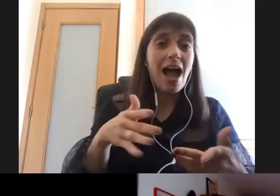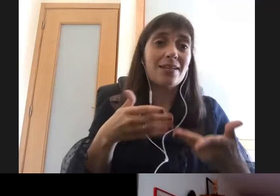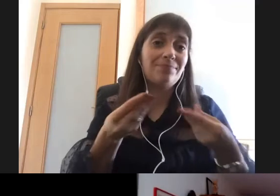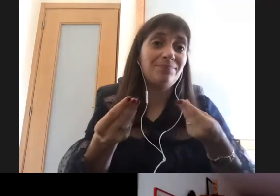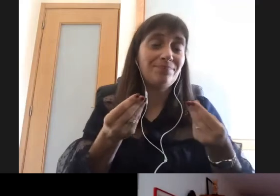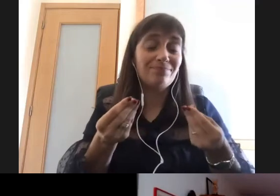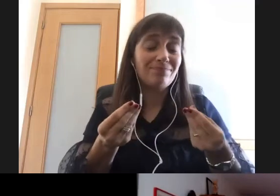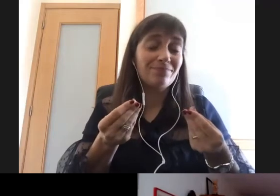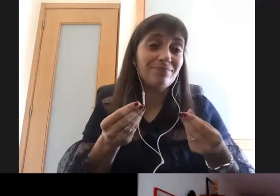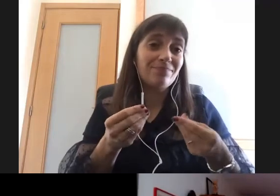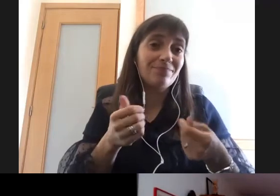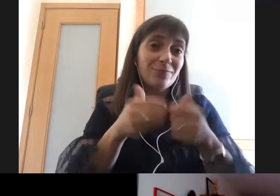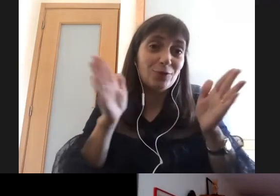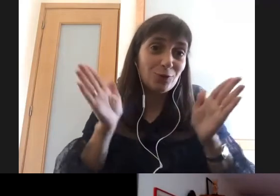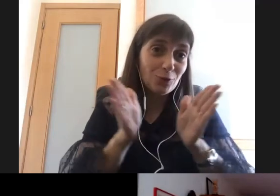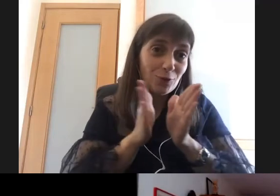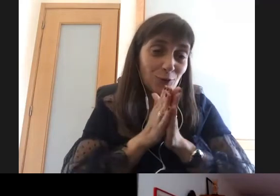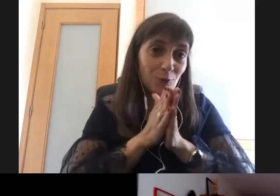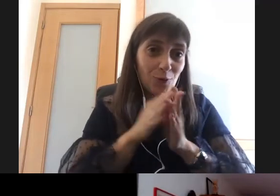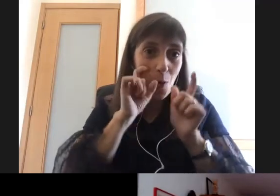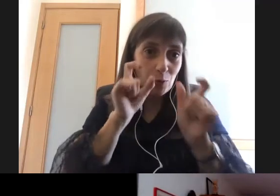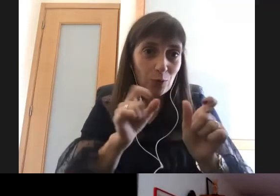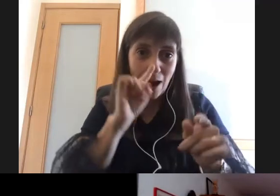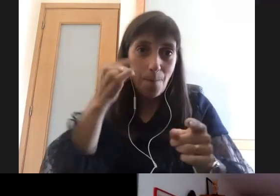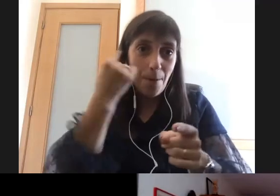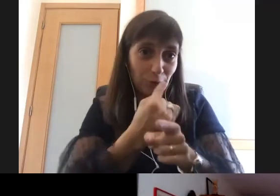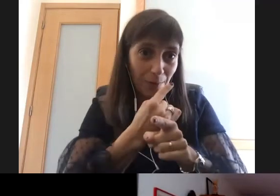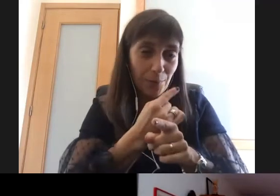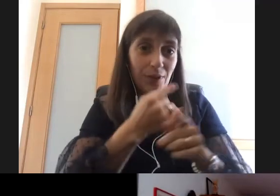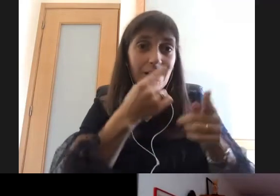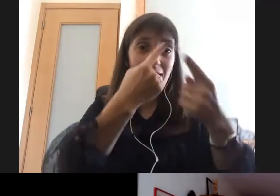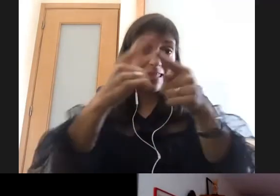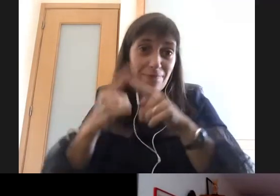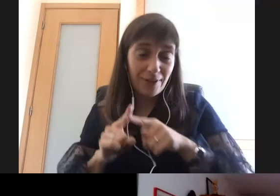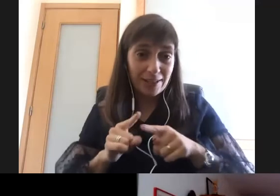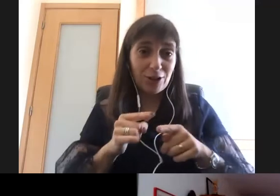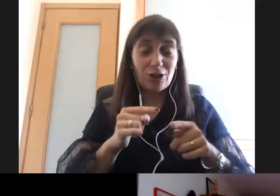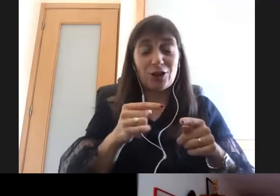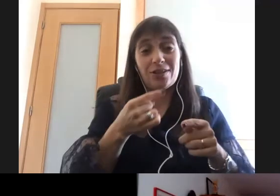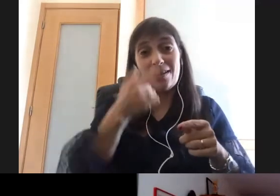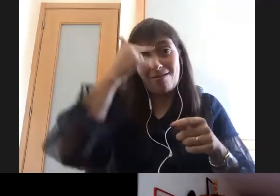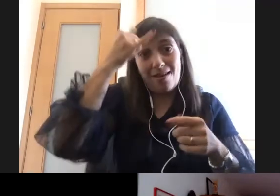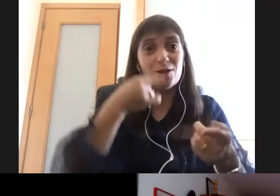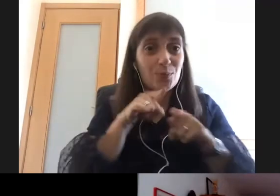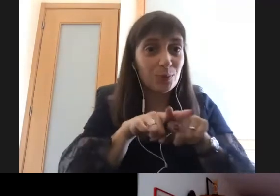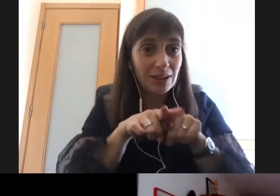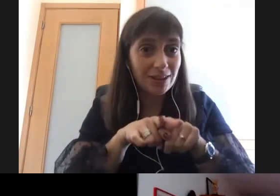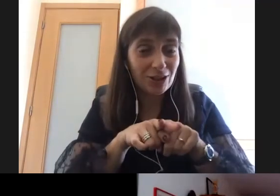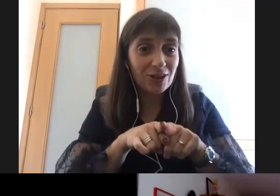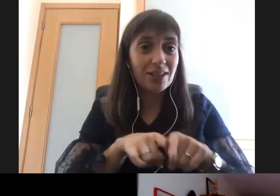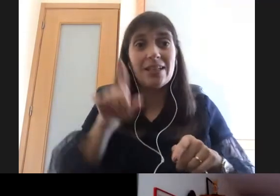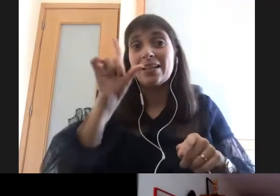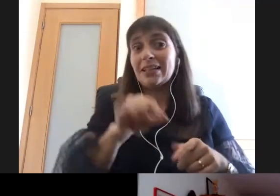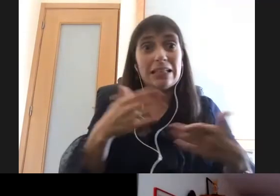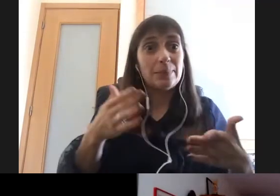chifres todos esses touros simultaneamente e ir se aproximando, postergar até o limite qualquer